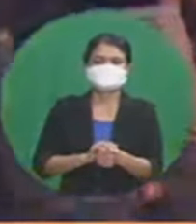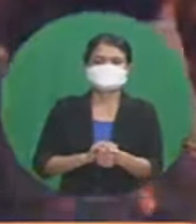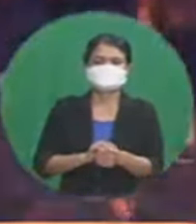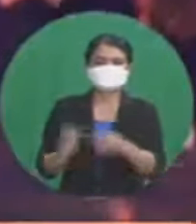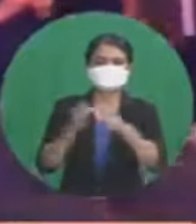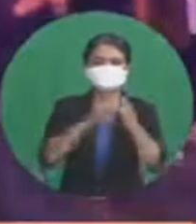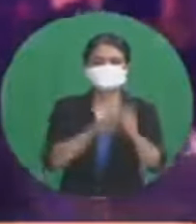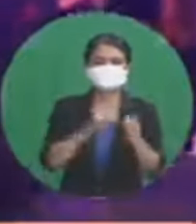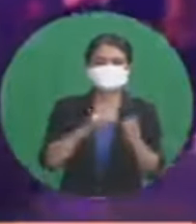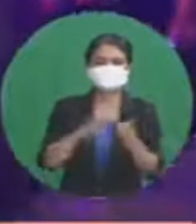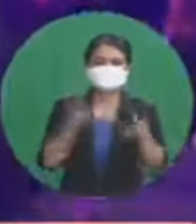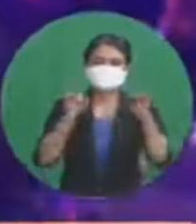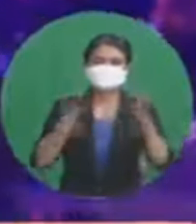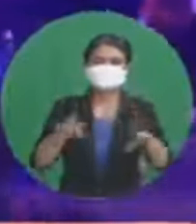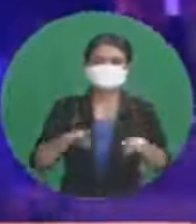ទីក្រុងស៊ីដនីនៃប្រទេសអូស្ត្រាលីបានបើកទ្វារឡើងវិញសម្រាប់អ្នកចវសាងរួចក្រោយពីបិទទ្វារអស់ពេលជាច្រើនខែមកនេះលោកស្រីអ្នកនាងកញ្ញាប្រិយមិត្តទូរទស្សនិកជនជាទីគោរពក្រុមអ្នកតវ៉ាដែលទាមទារឲ្យមានតំបន់ស្វាយ័ត្នសម្រាប់ជនជាម្ចាស់ស្រុកត្រូវបានអាជ្ញាធររារាំងដោយប្រើកាលុបាញ់ទឹកខណៈដែលក្រុមម្ចាស់ស្រុកជនជាតិម៉ូជបានដើរក្បួនតវ៉ាកាលពីថ្ងៃអាទិត្យ